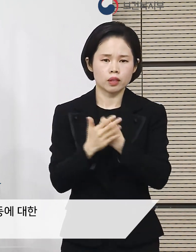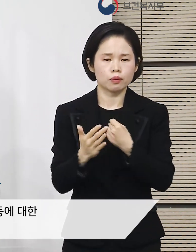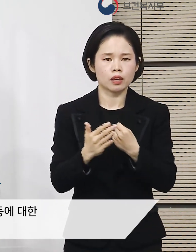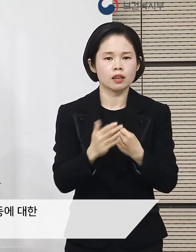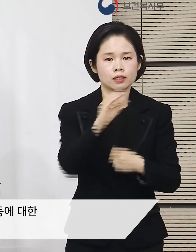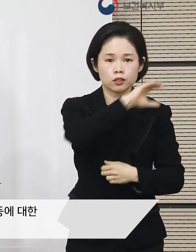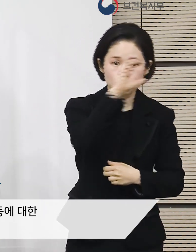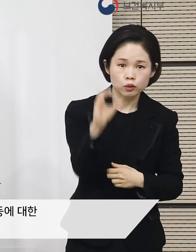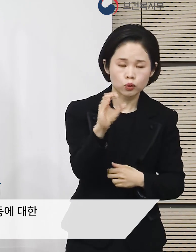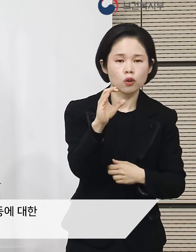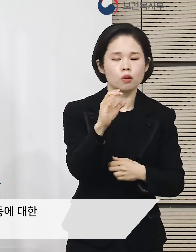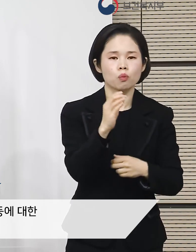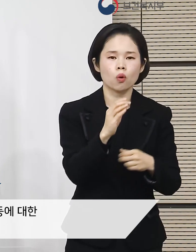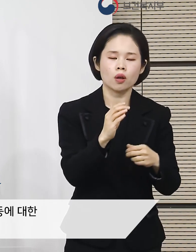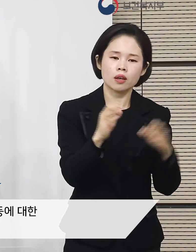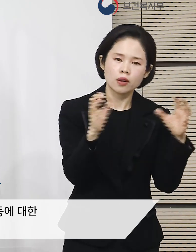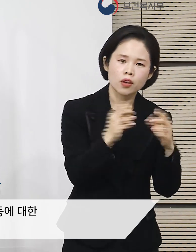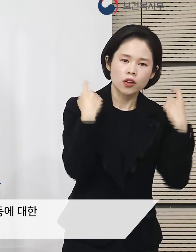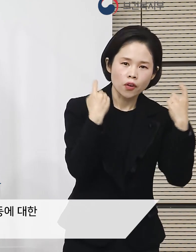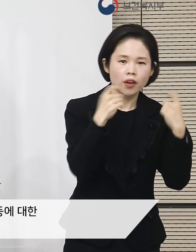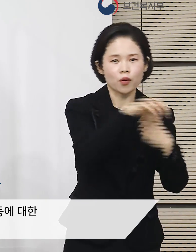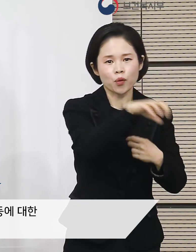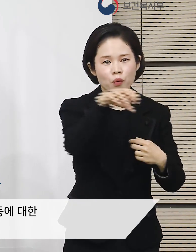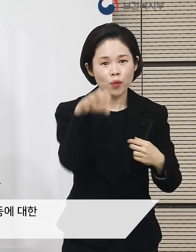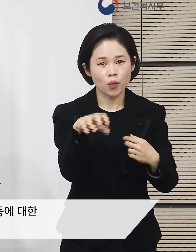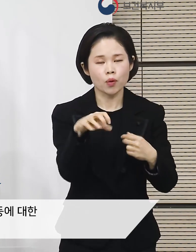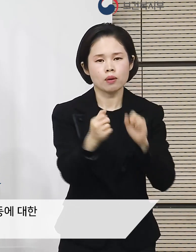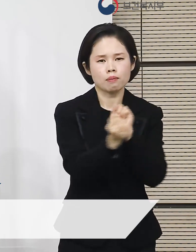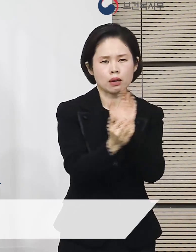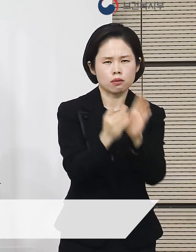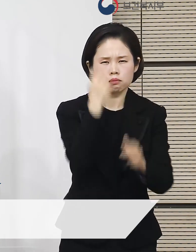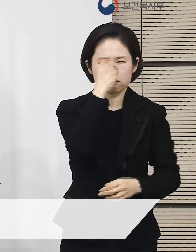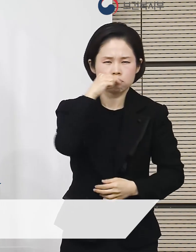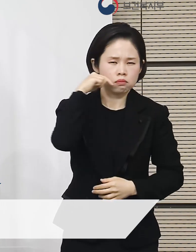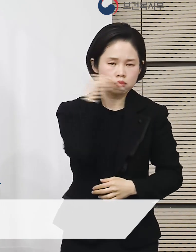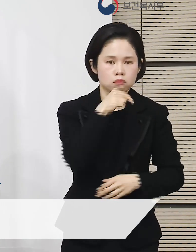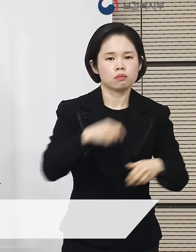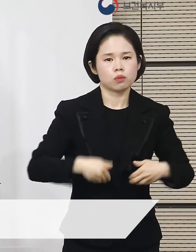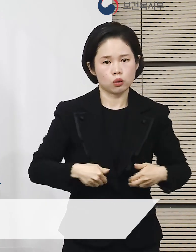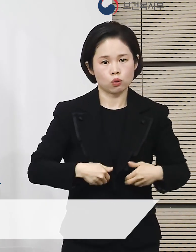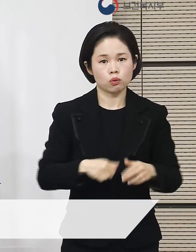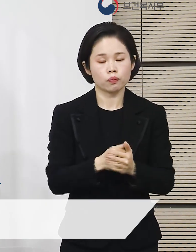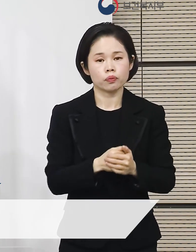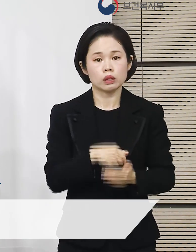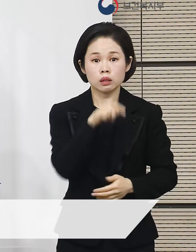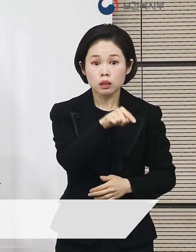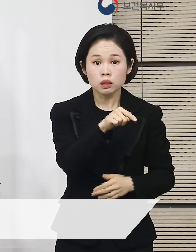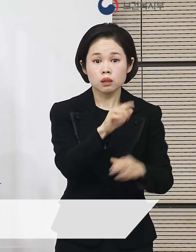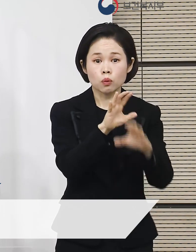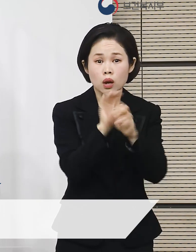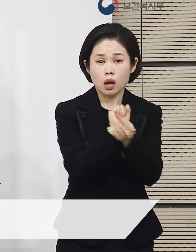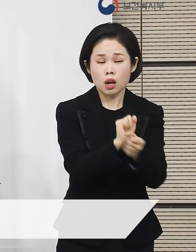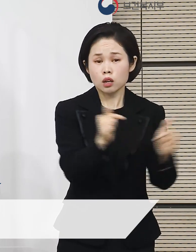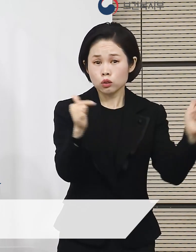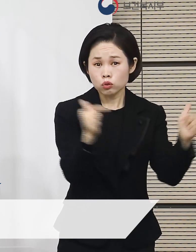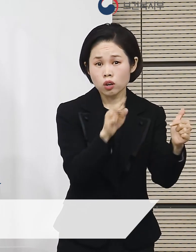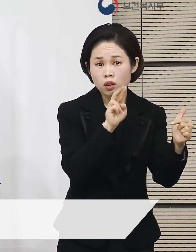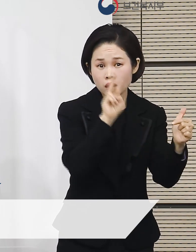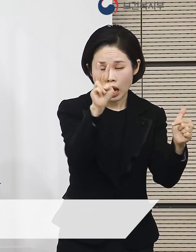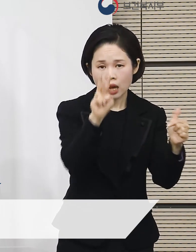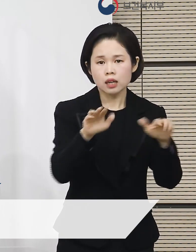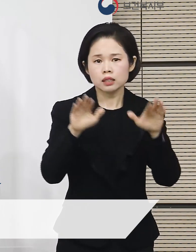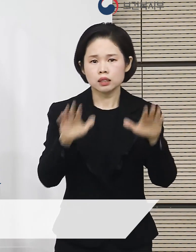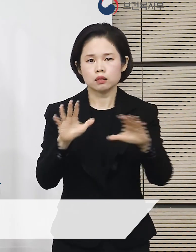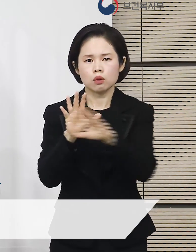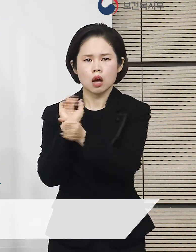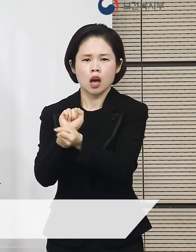등에 대한 방역을 강화할 필요가 있습니다. 이를 최대한 방지하여야 현재의 상황을